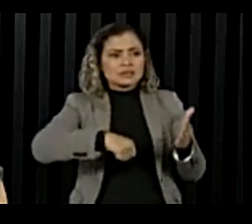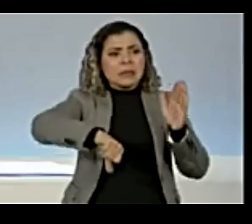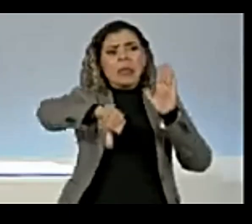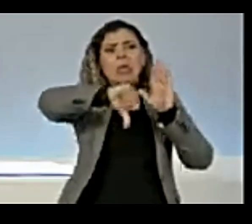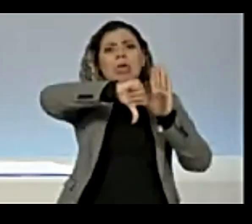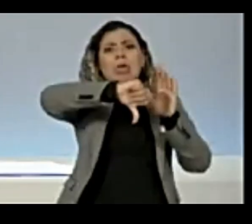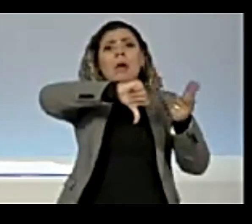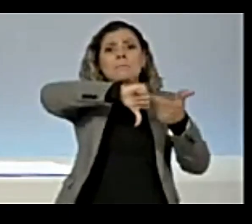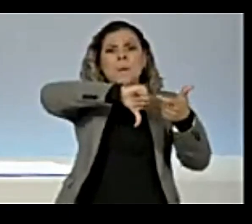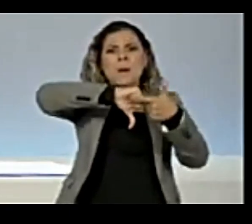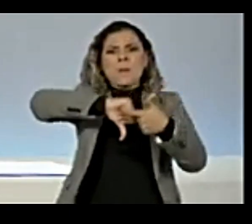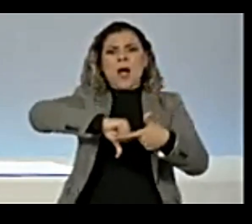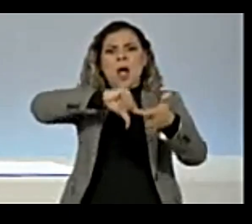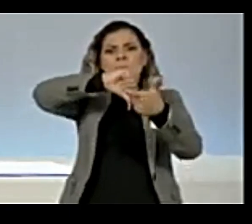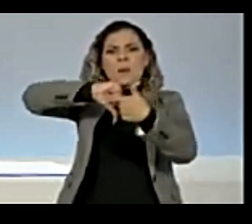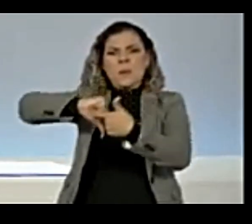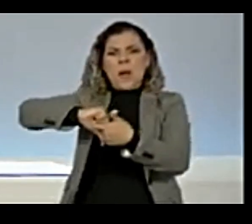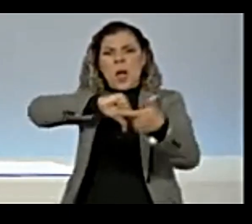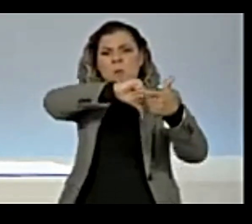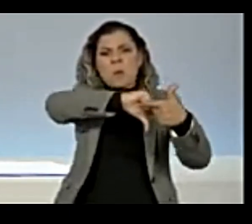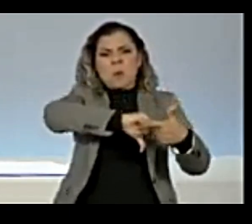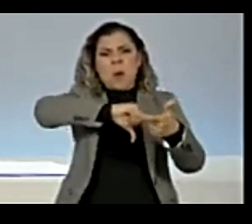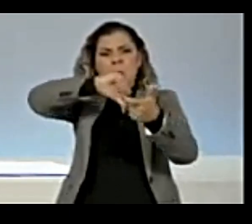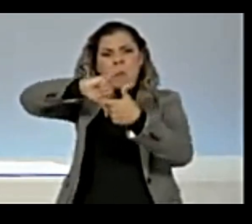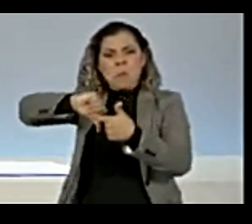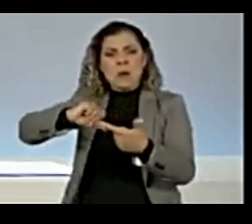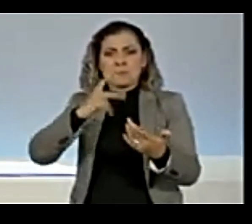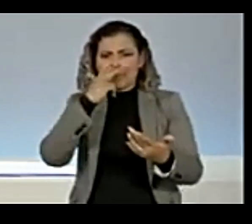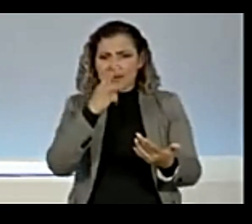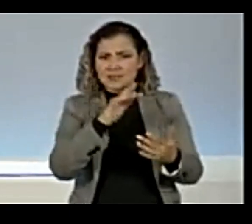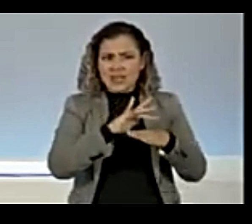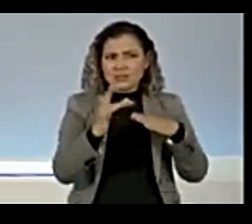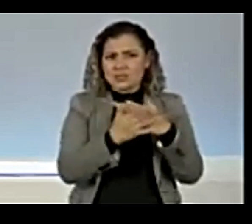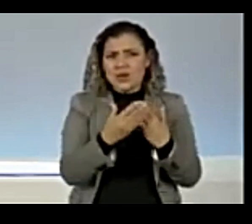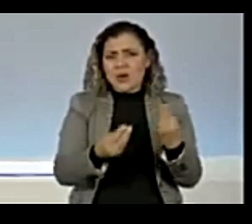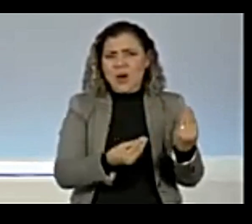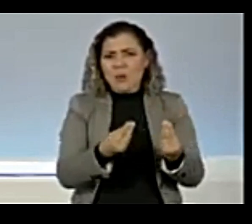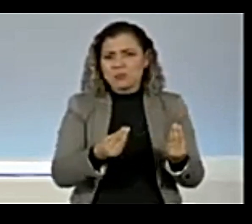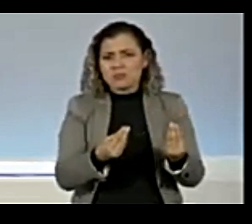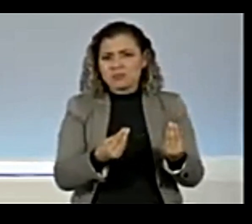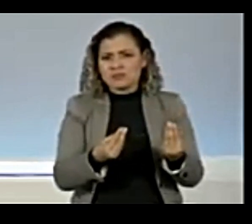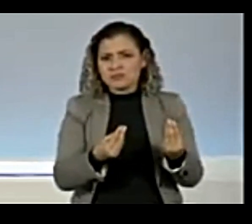que tem alguma eficácia cancelamento nas redes sociais?